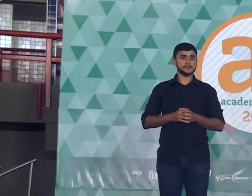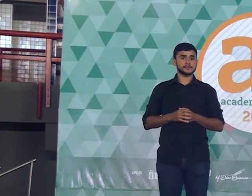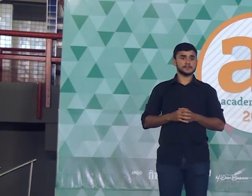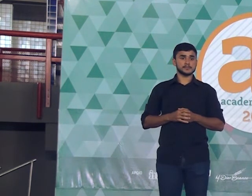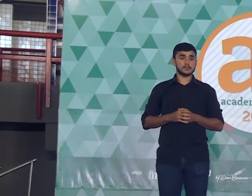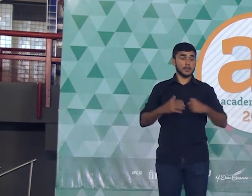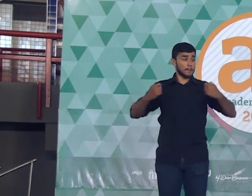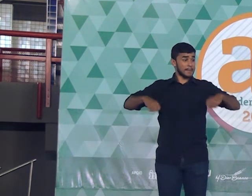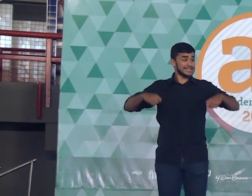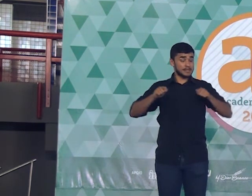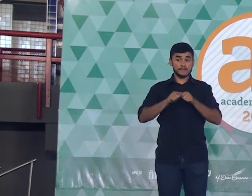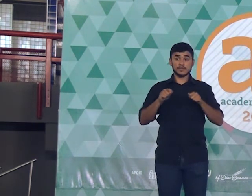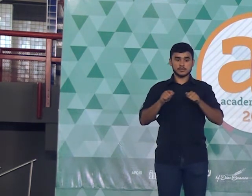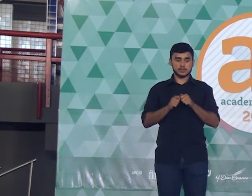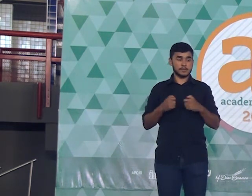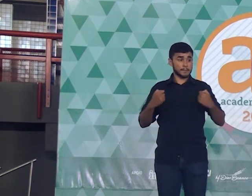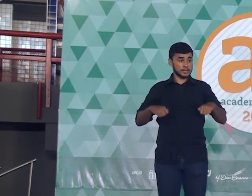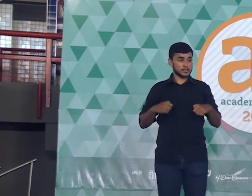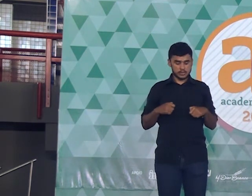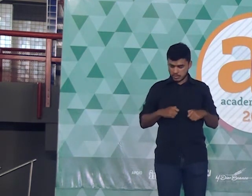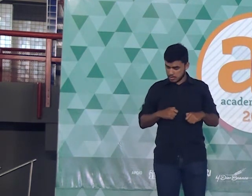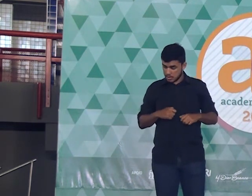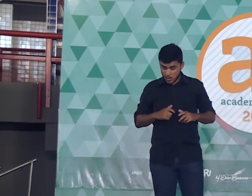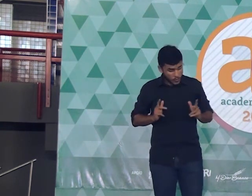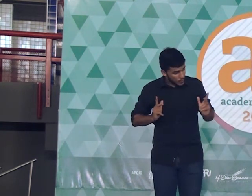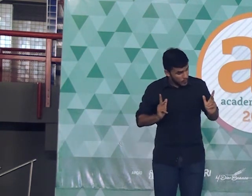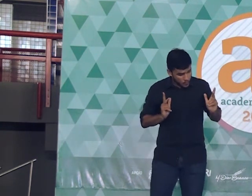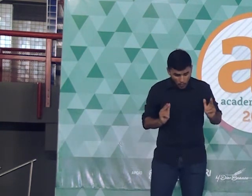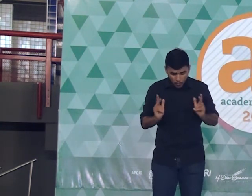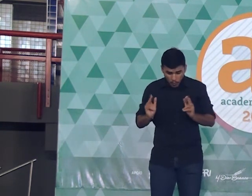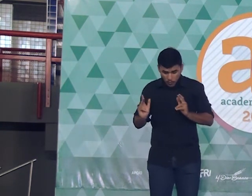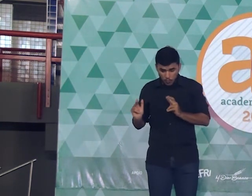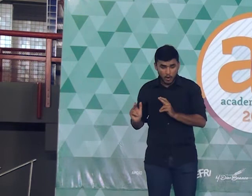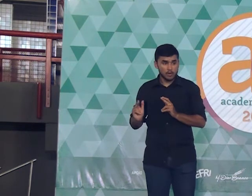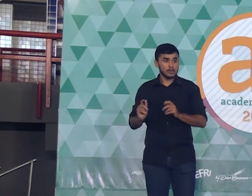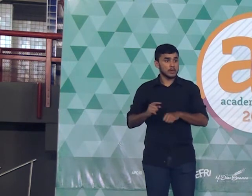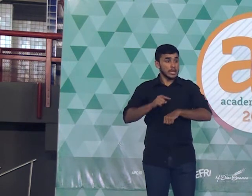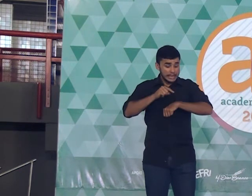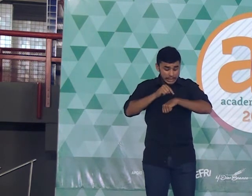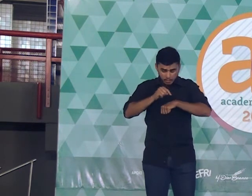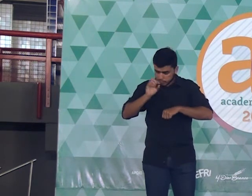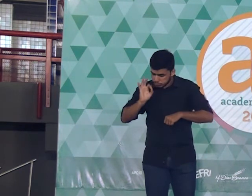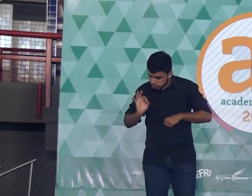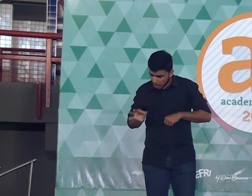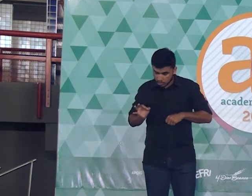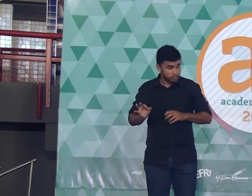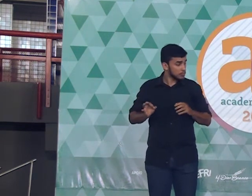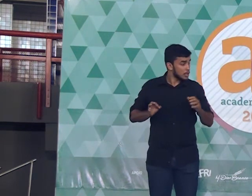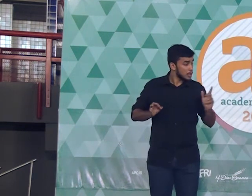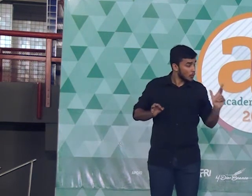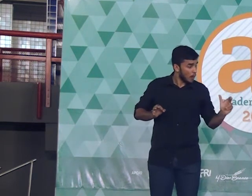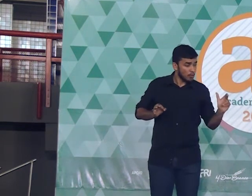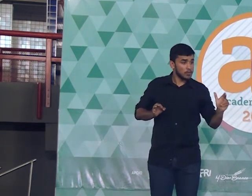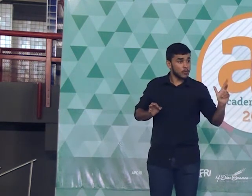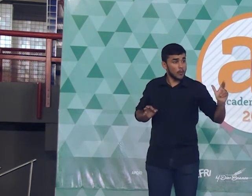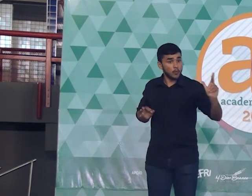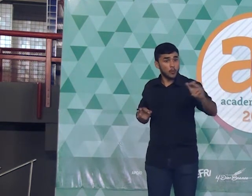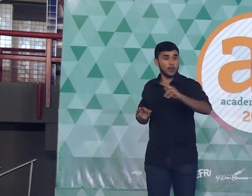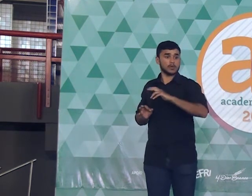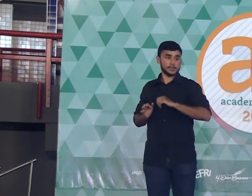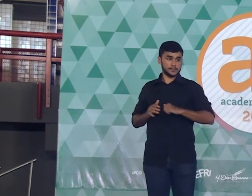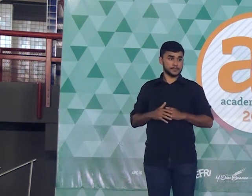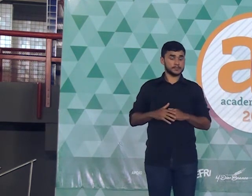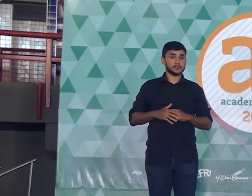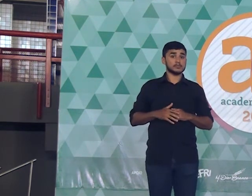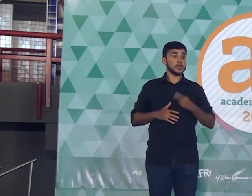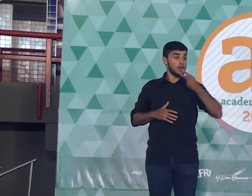Eu tenho que fazer com que eles percorram o mesmo tempo, gastem o mesmo tempo. Então, eu quero que o som direto da minha voz